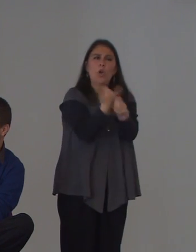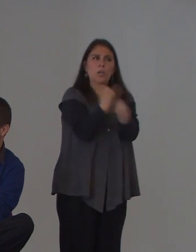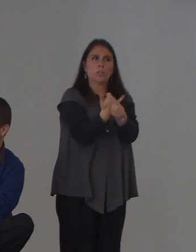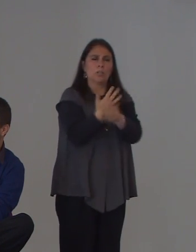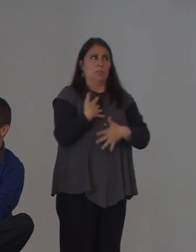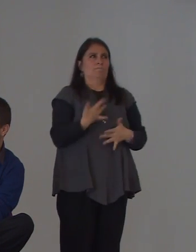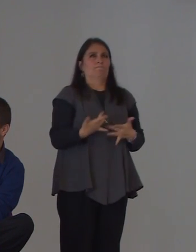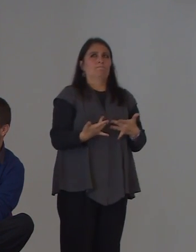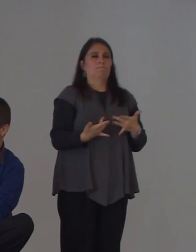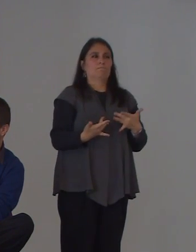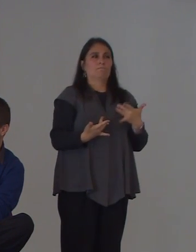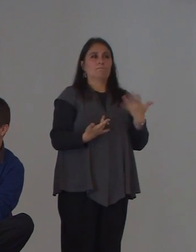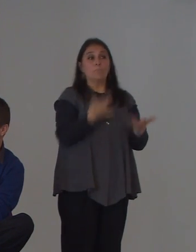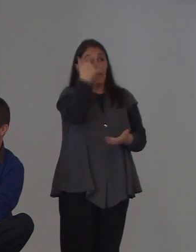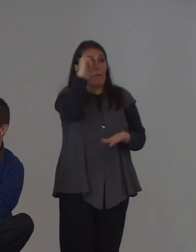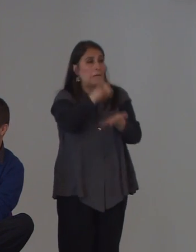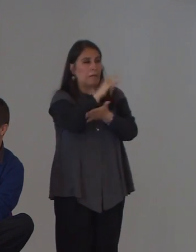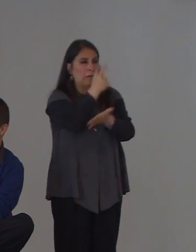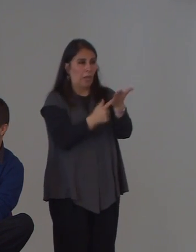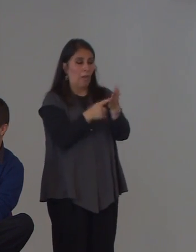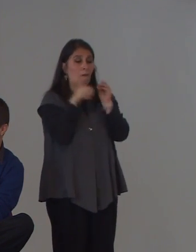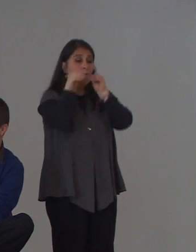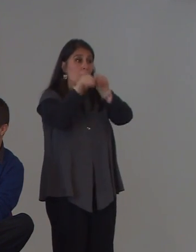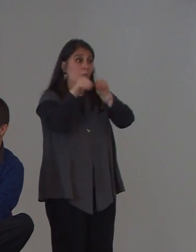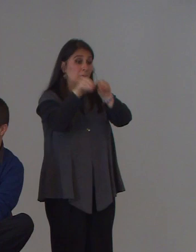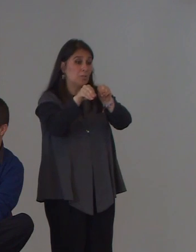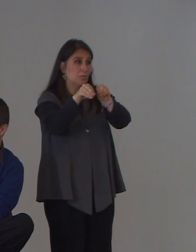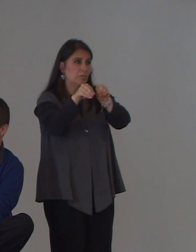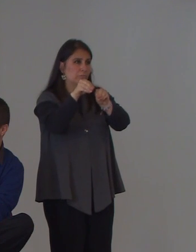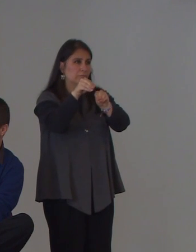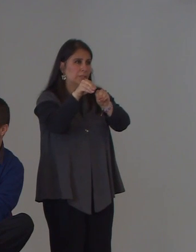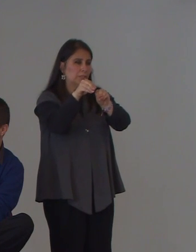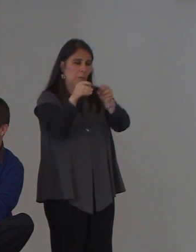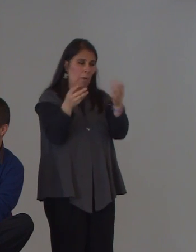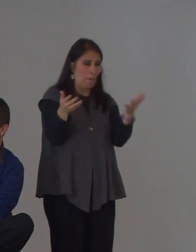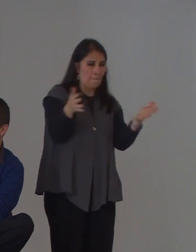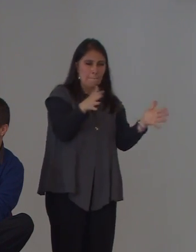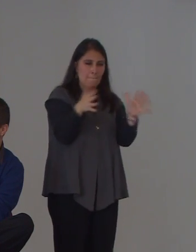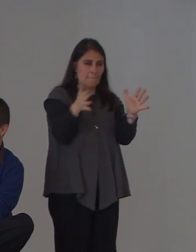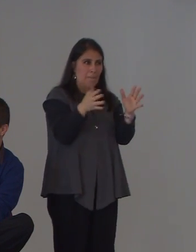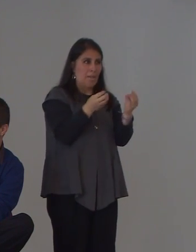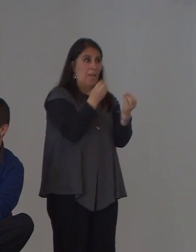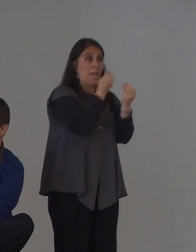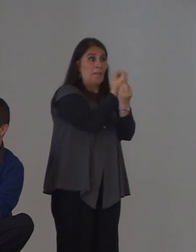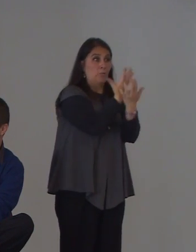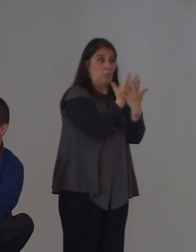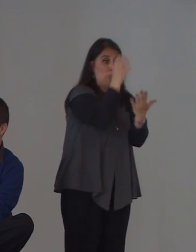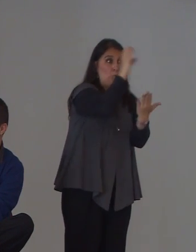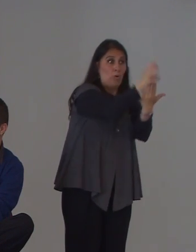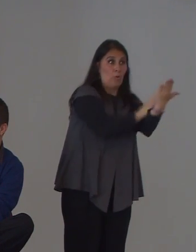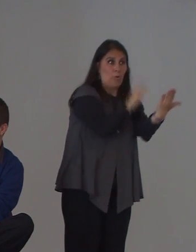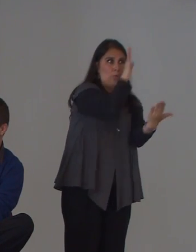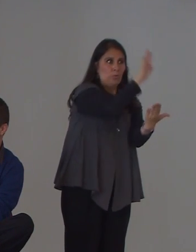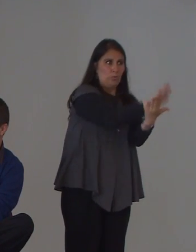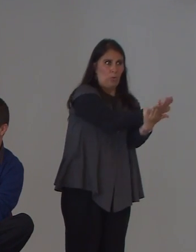creo que la formación se debate entre esas estructuras curriculares hiperlegas